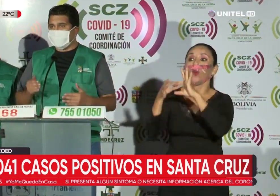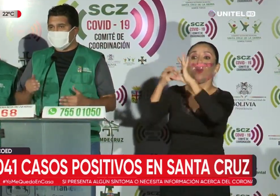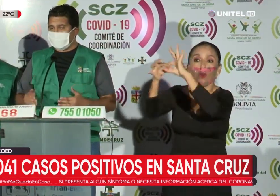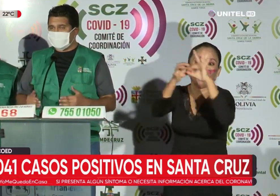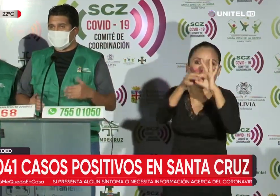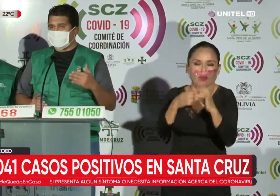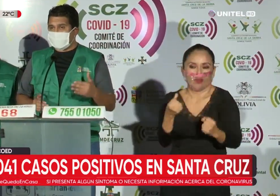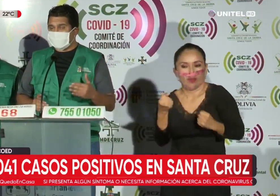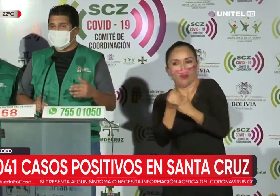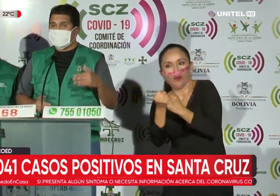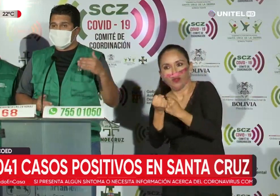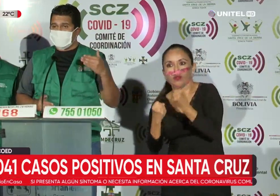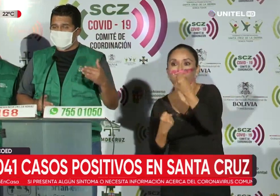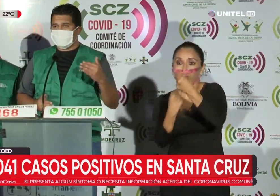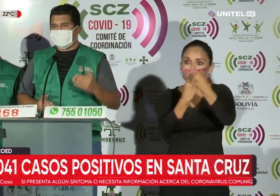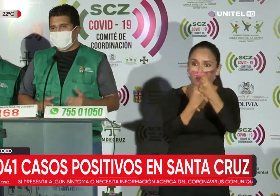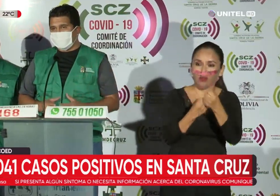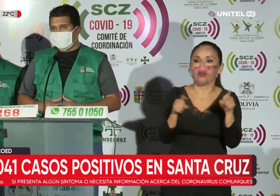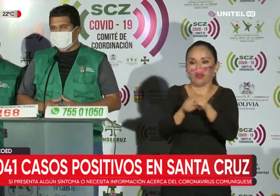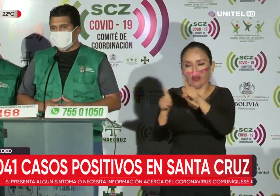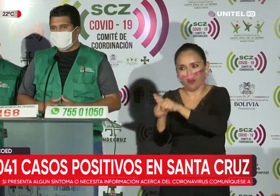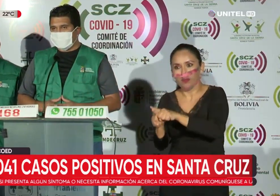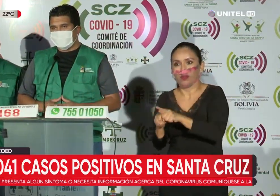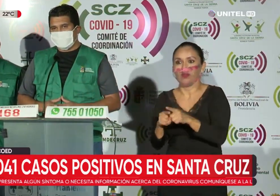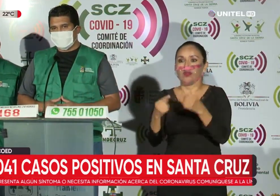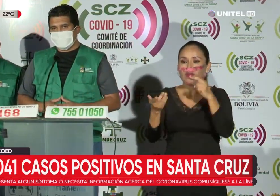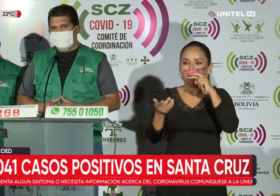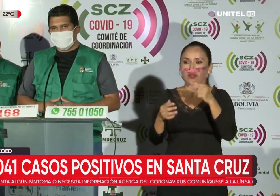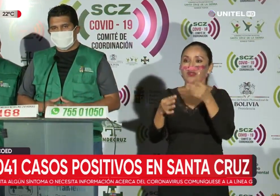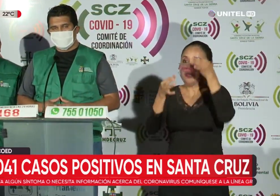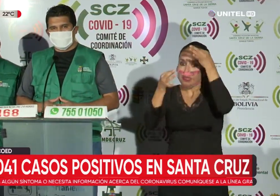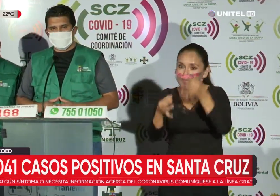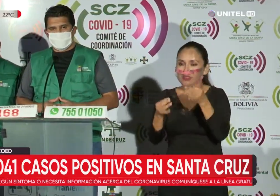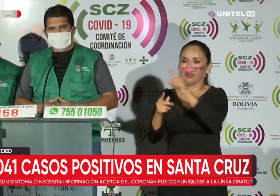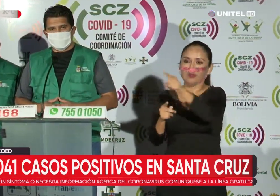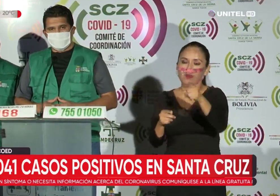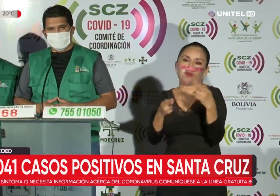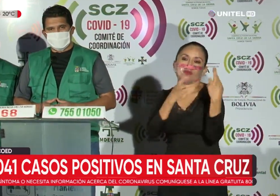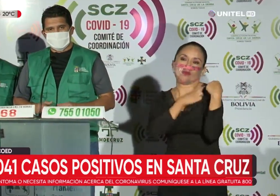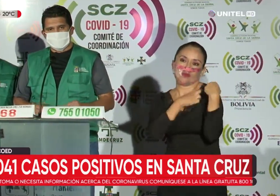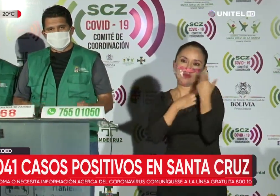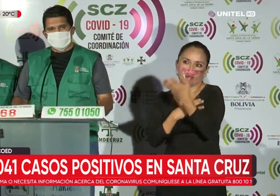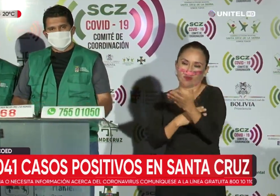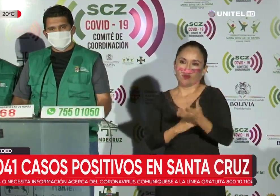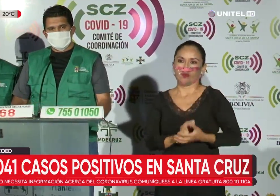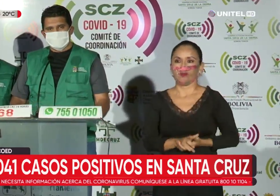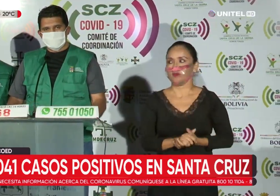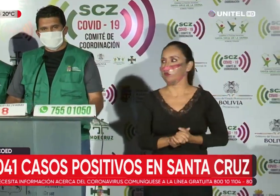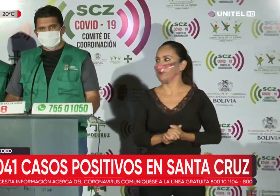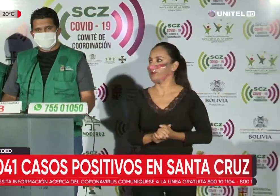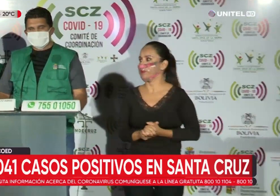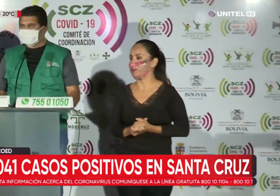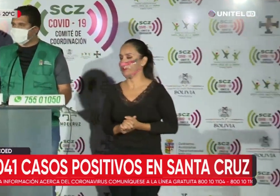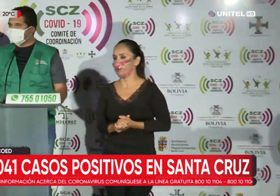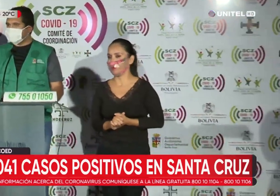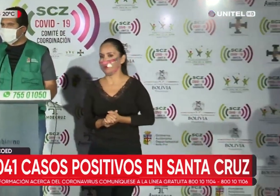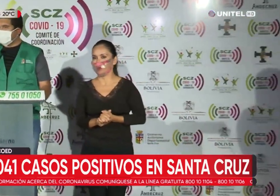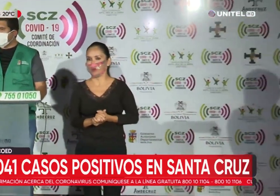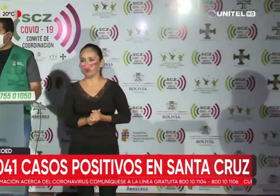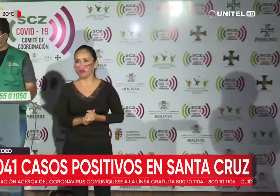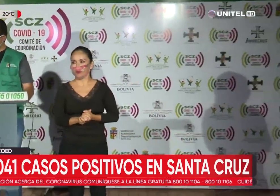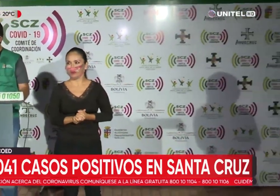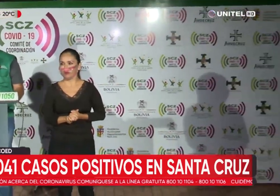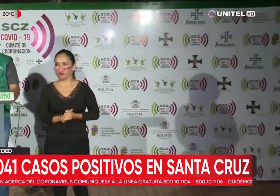unida, cooperando, ayudando, y también tomando esto con la mayor responsabilidad posible. El reporte a esta hora de la noche